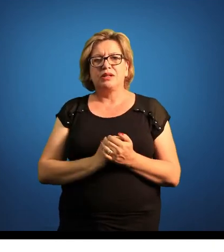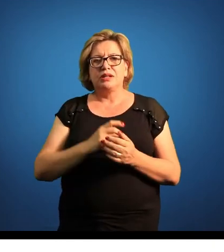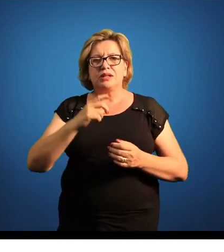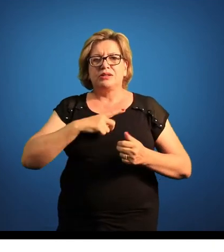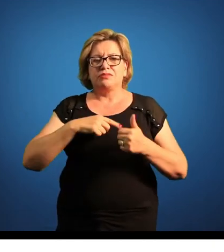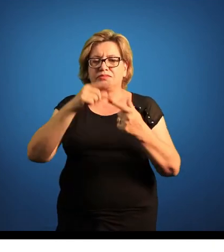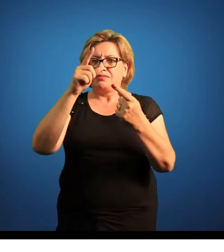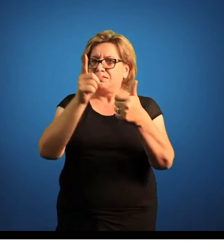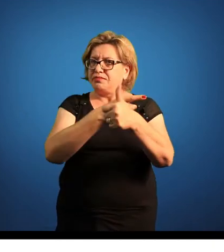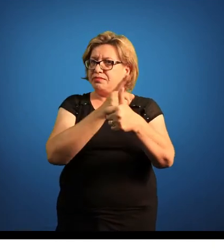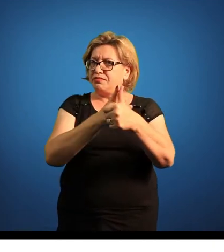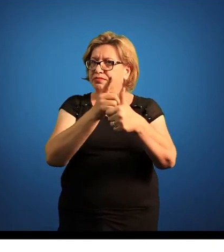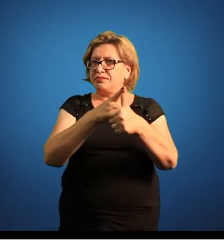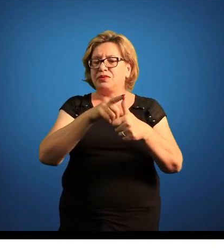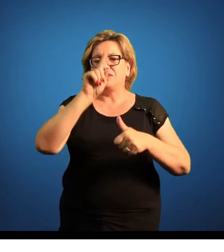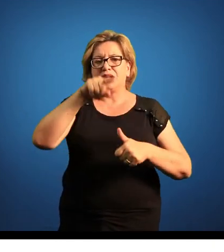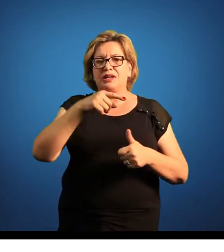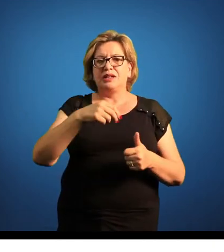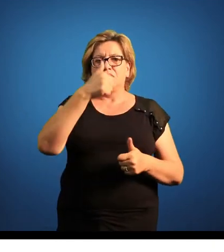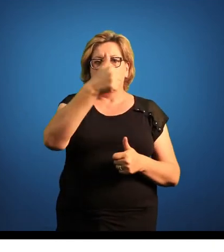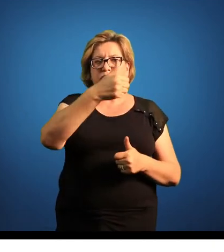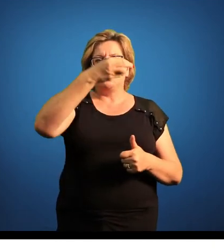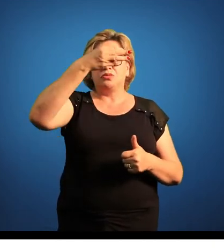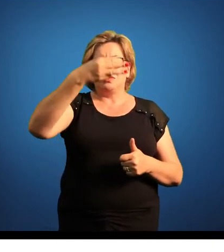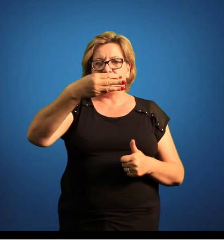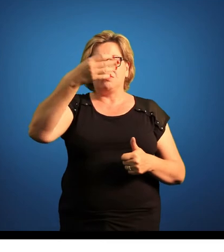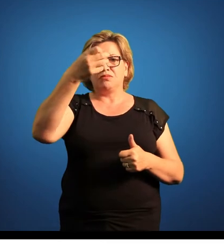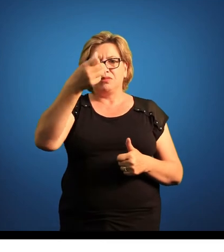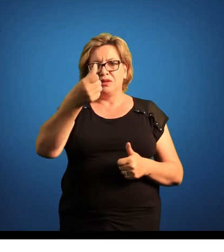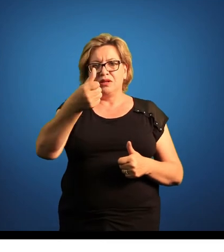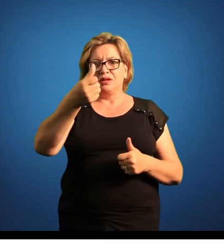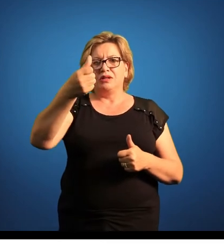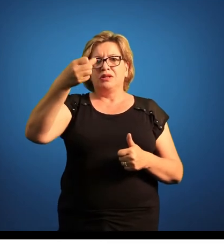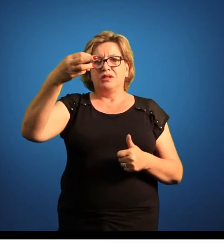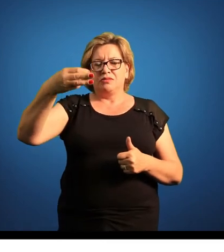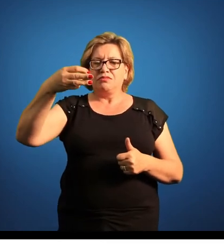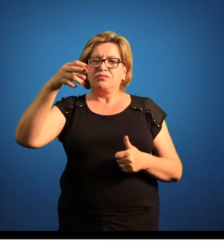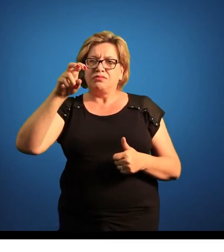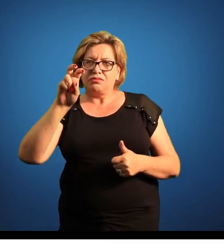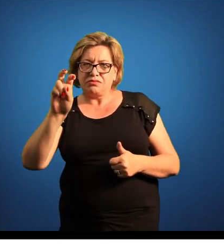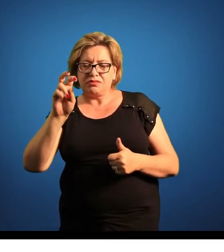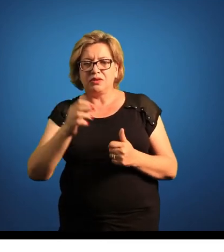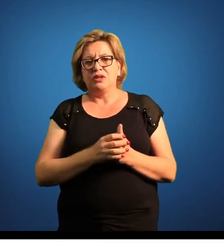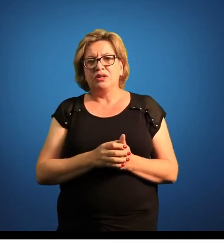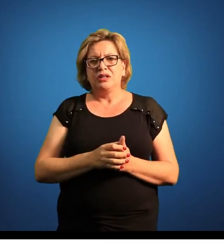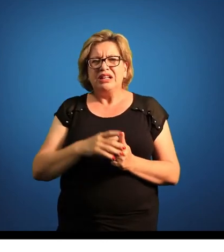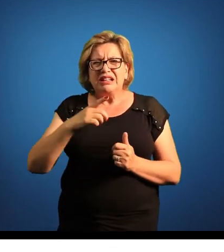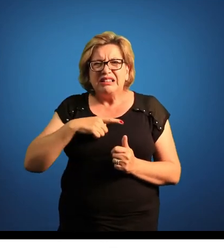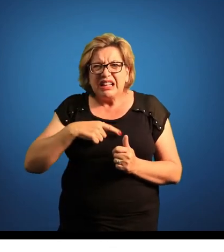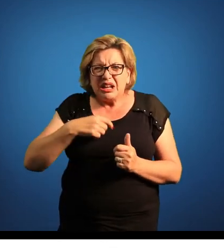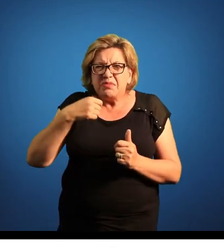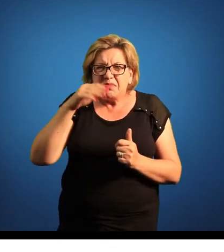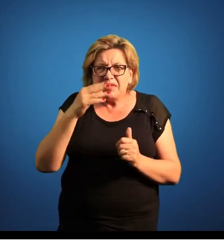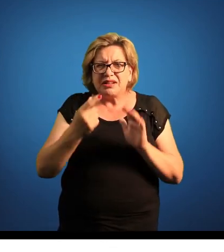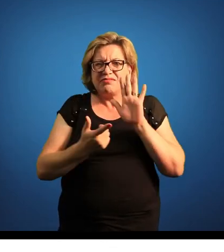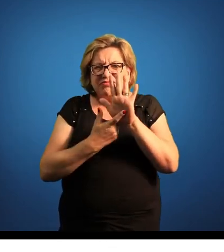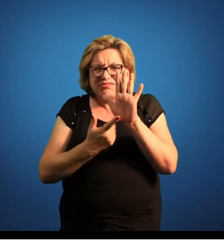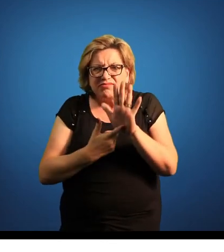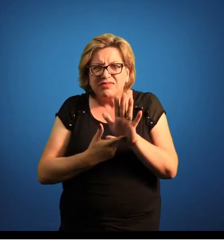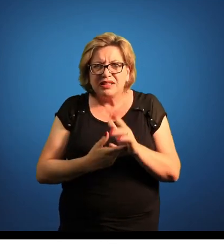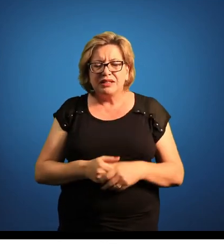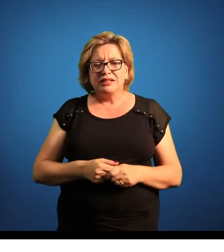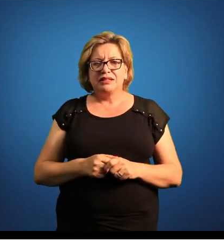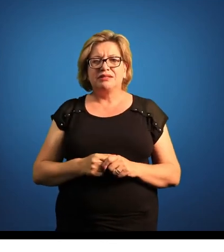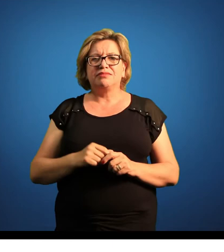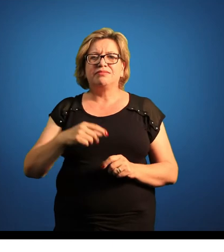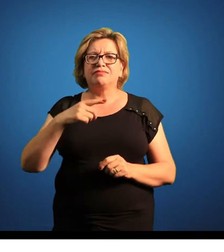Nosso primeiro conjunto aqui, ele é formado pelo 1, 3, 6, 3 e 5. Então, tem alguém que aparece mais aí que